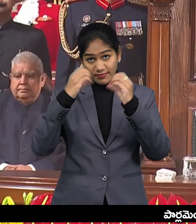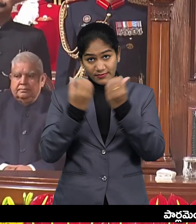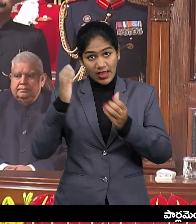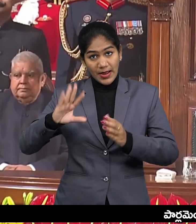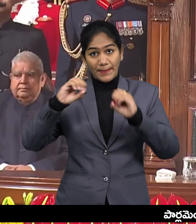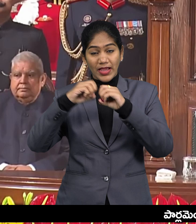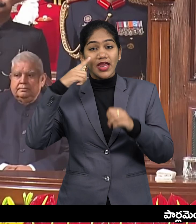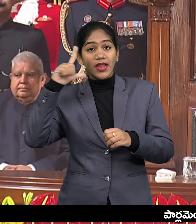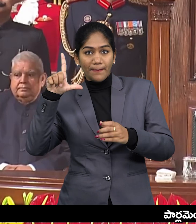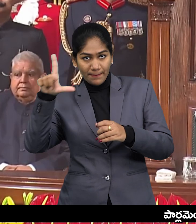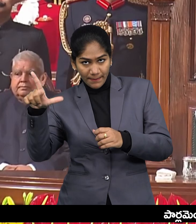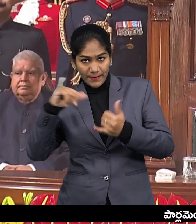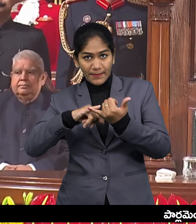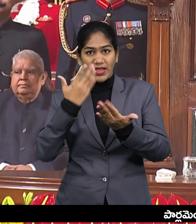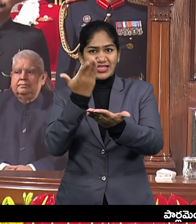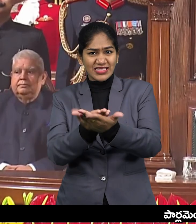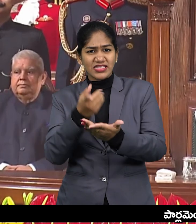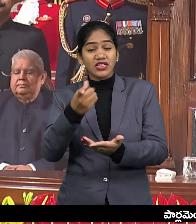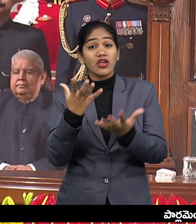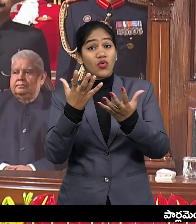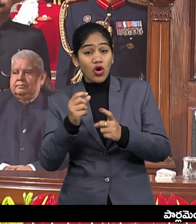పార్లమెంటు బిల్లులు చట్టాలు కావటానికి